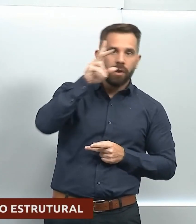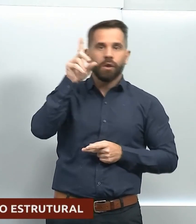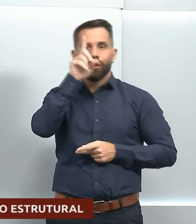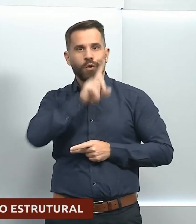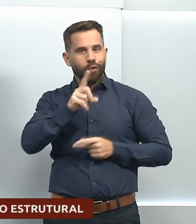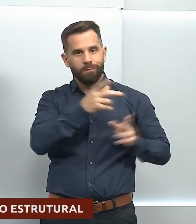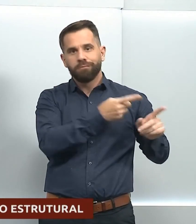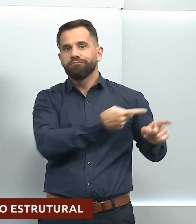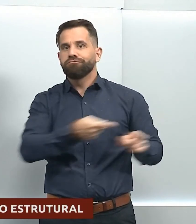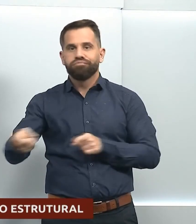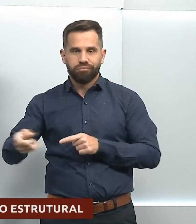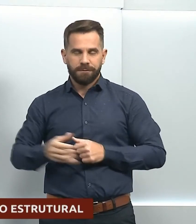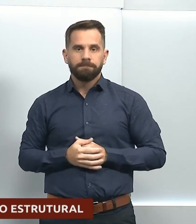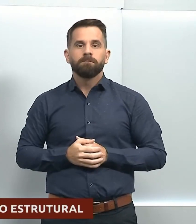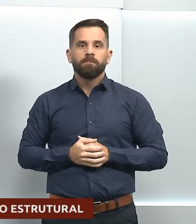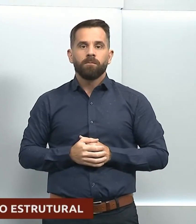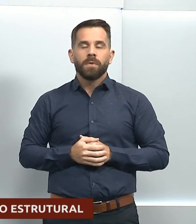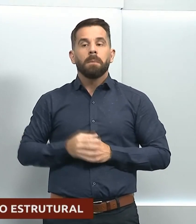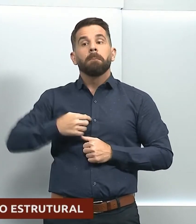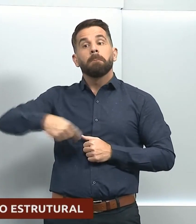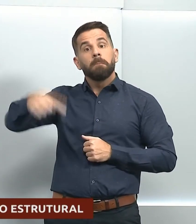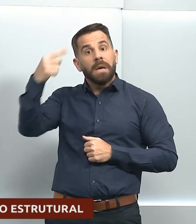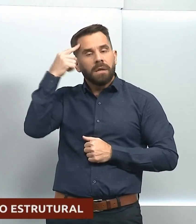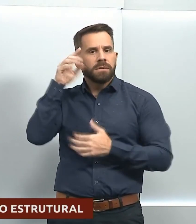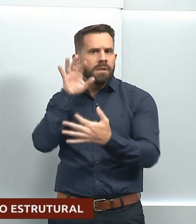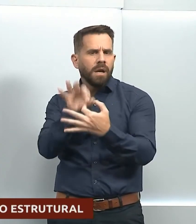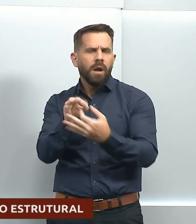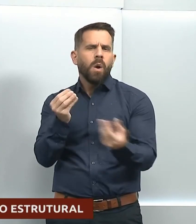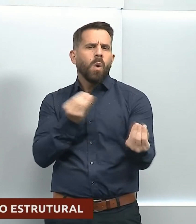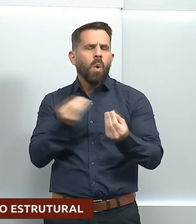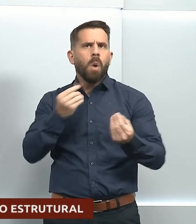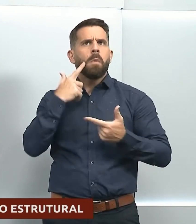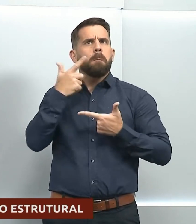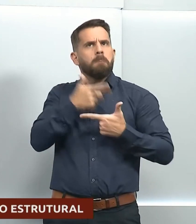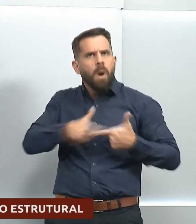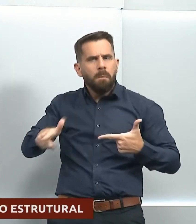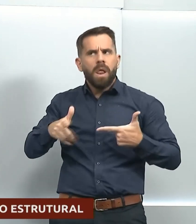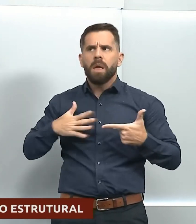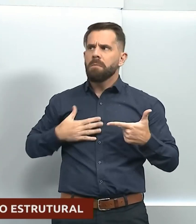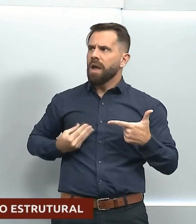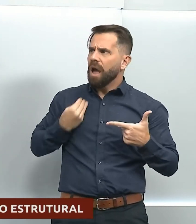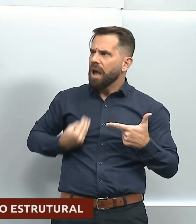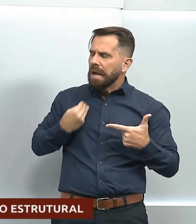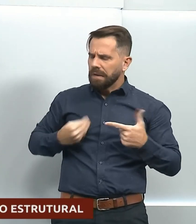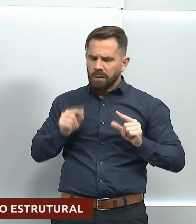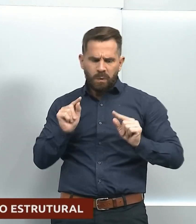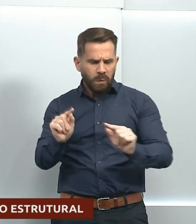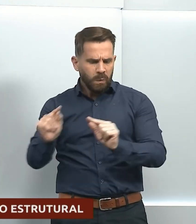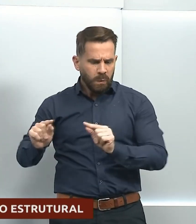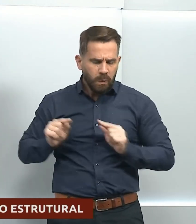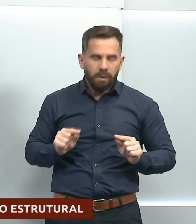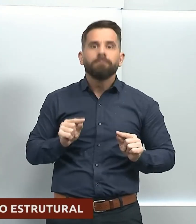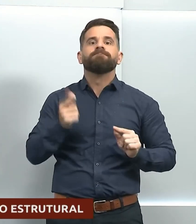pensar na raiz dos nossos problemas, de onde eles vêm, para